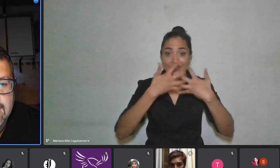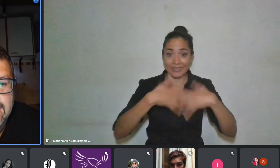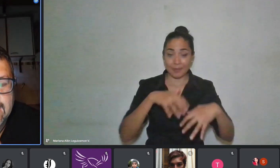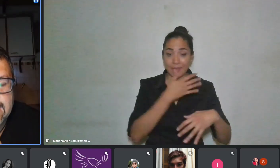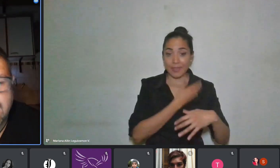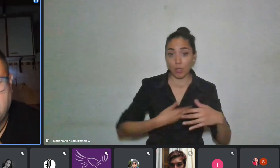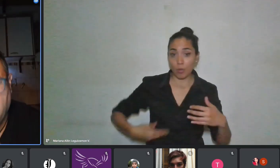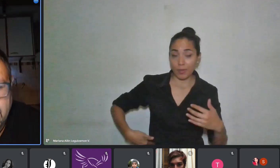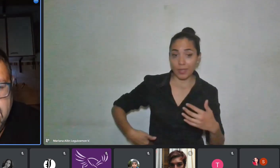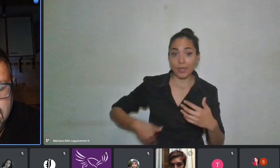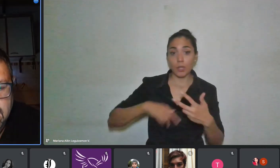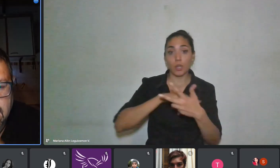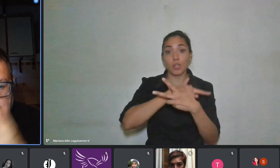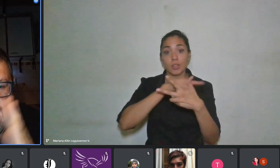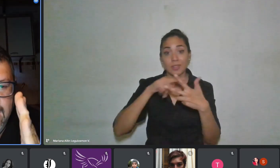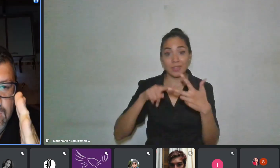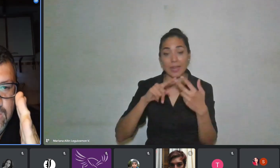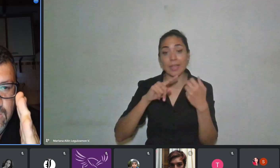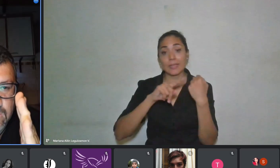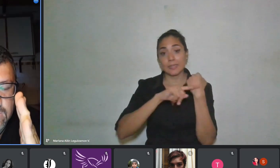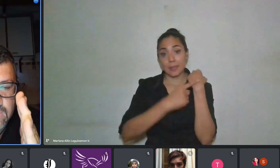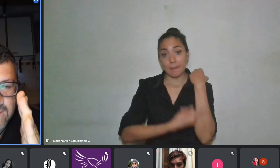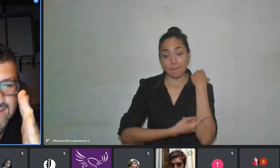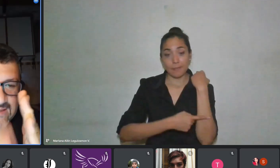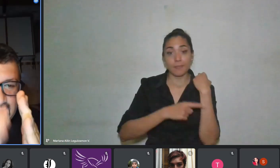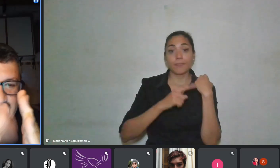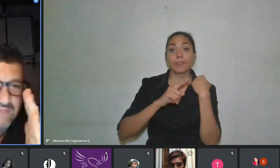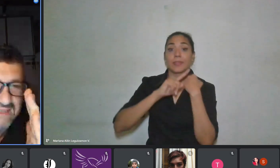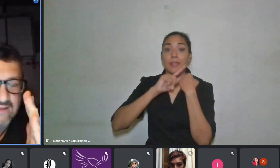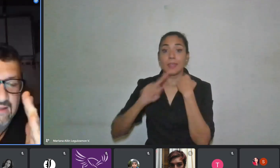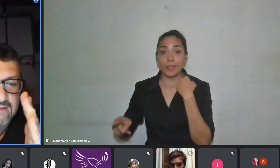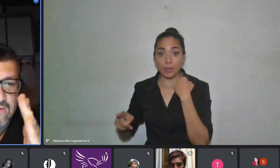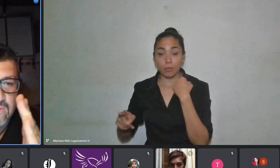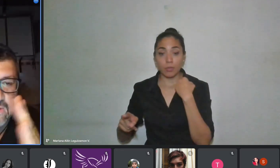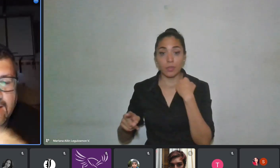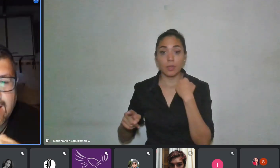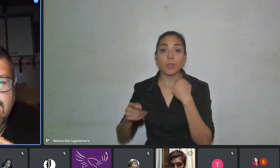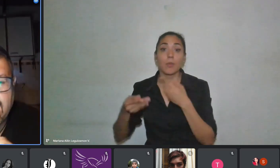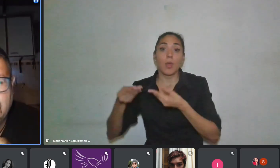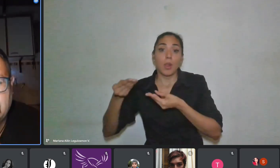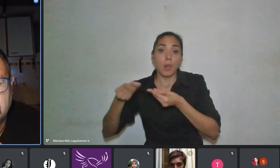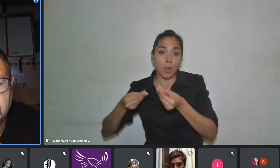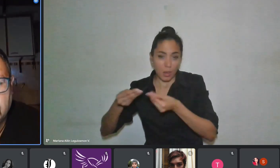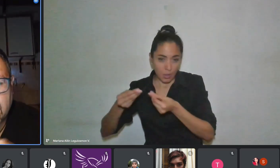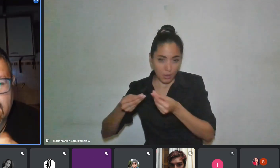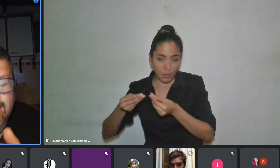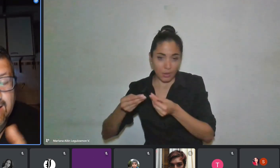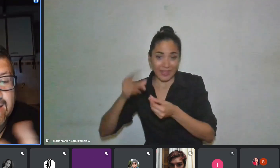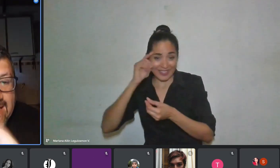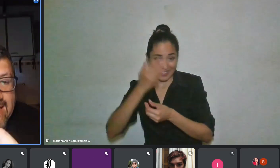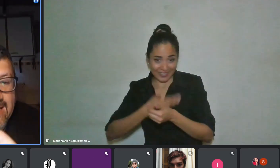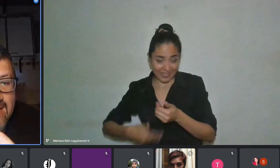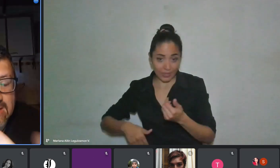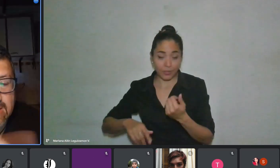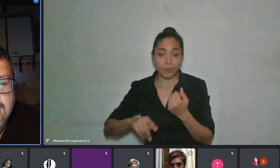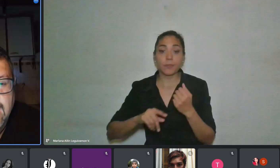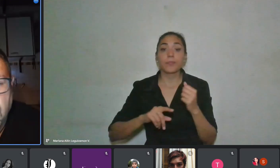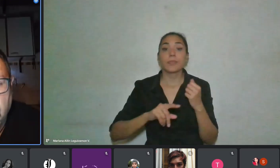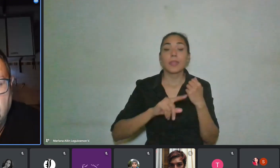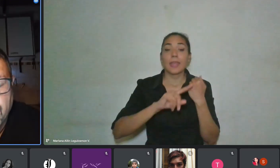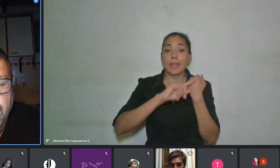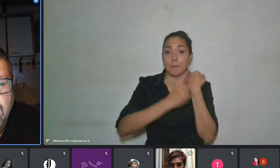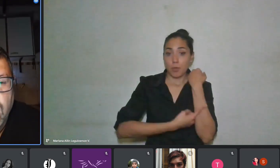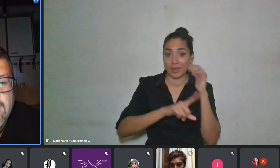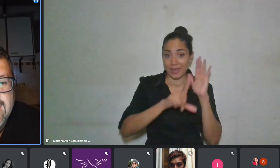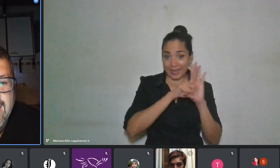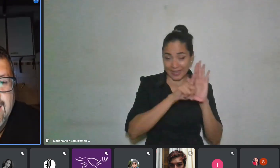tiene 3 poderes: ejecutivo, que es el que administra el Estado; legislativo, que es el que crea las leyes; y